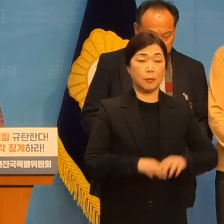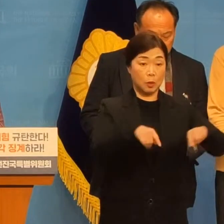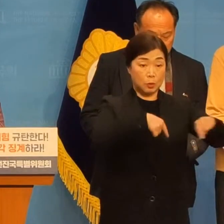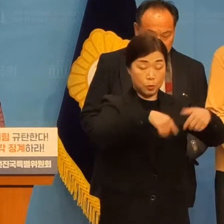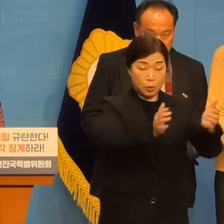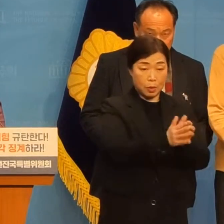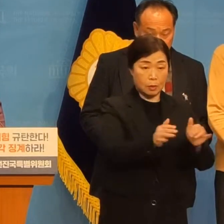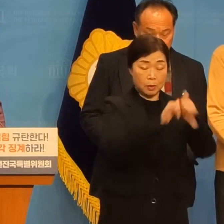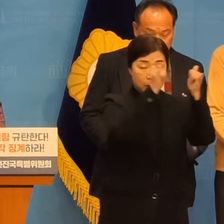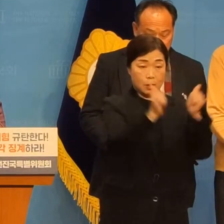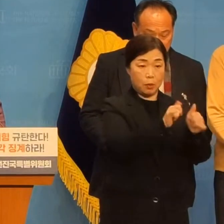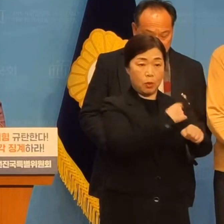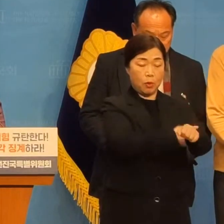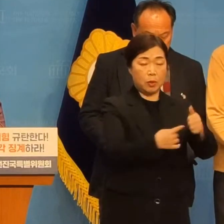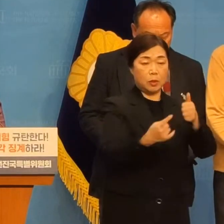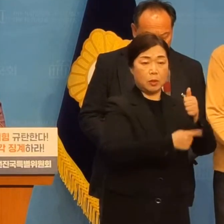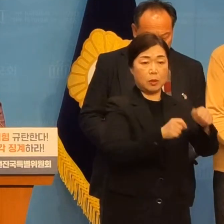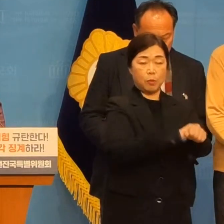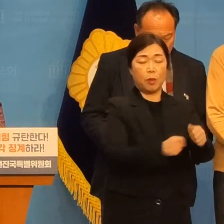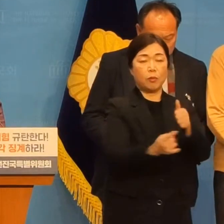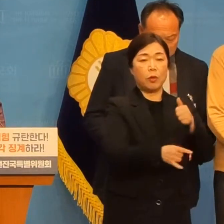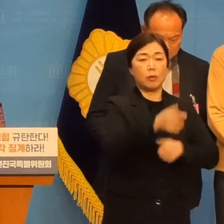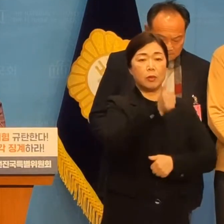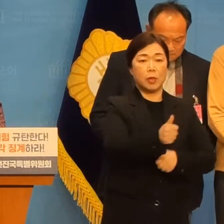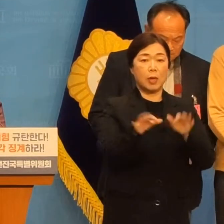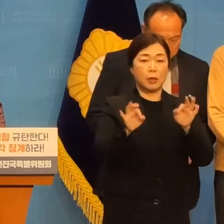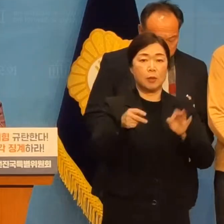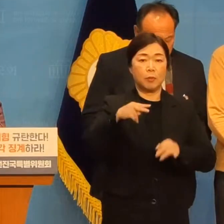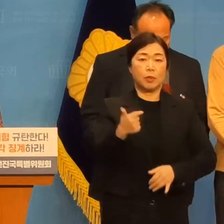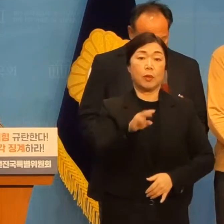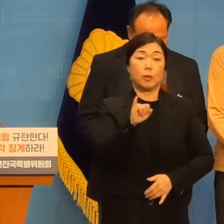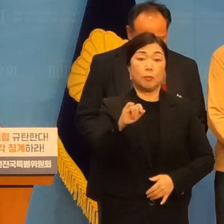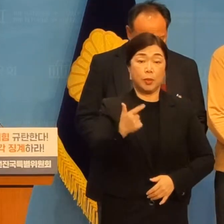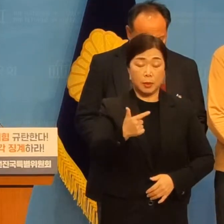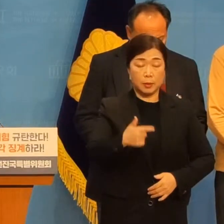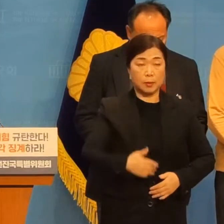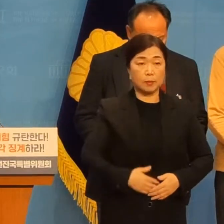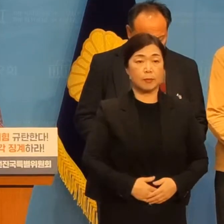조국혁신당 사회권 특별위원회 위원장 국회의원 김선민입니다.